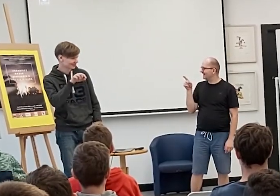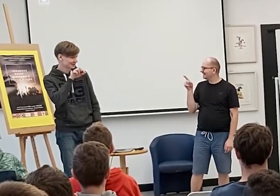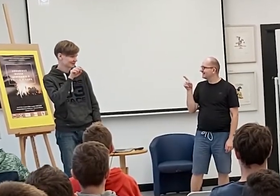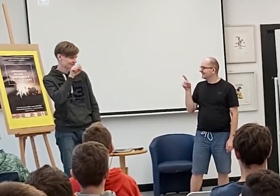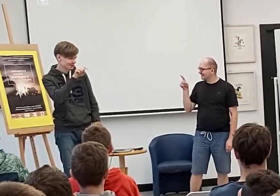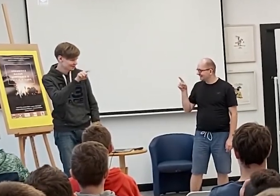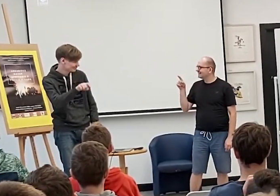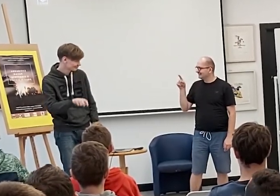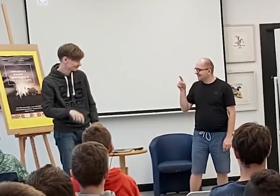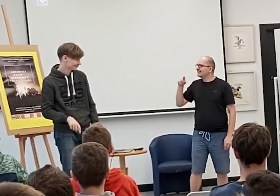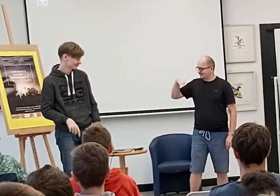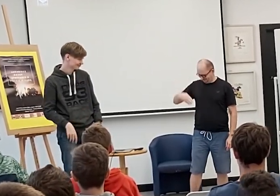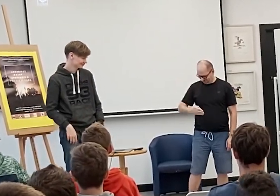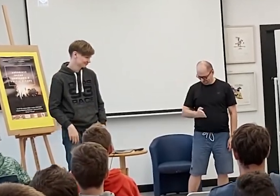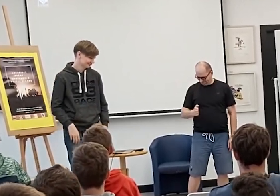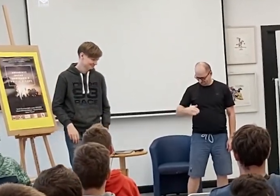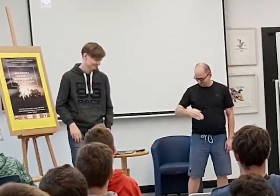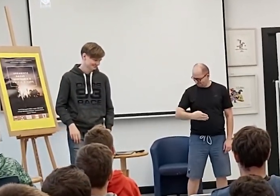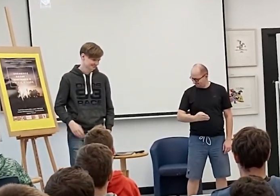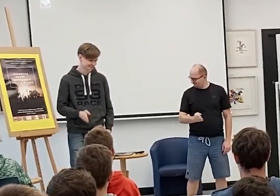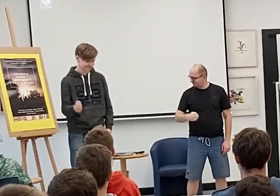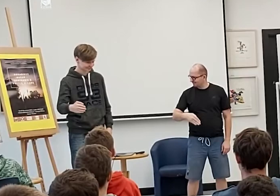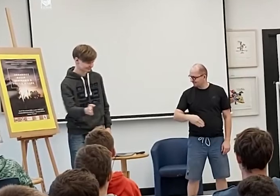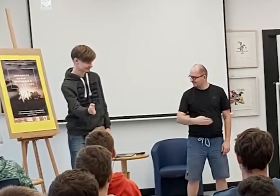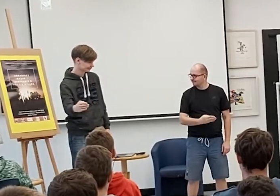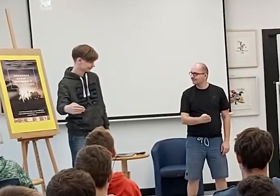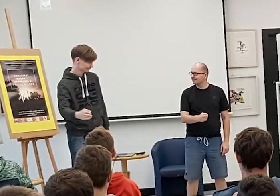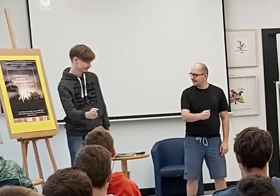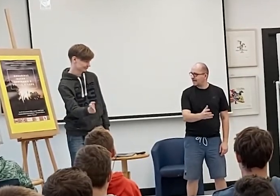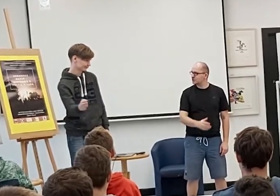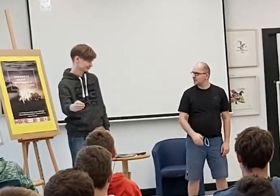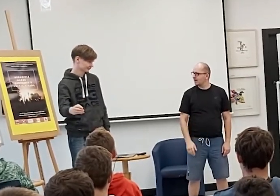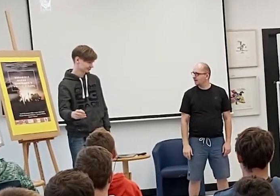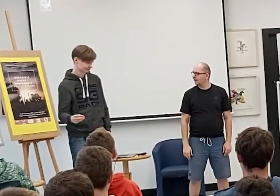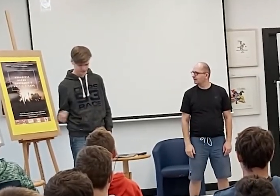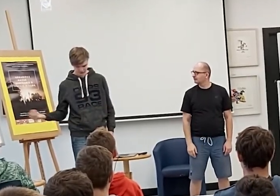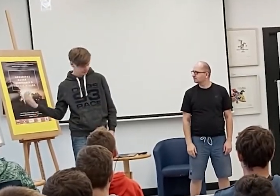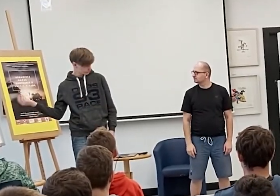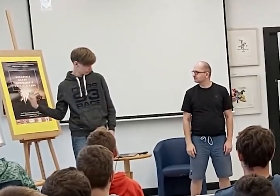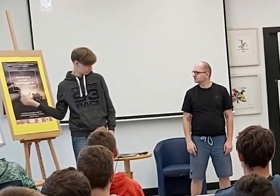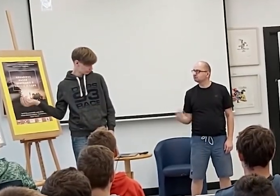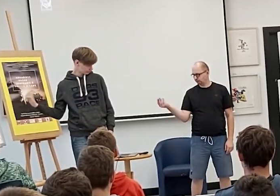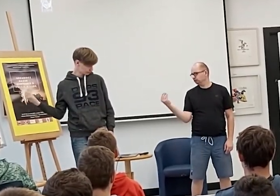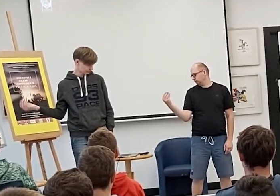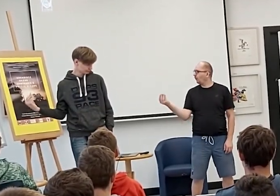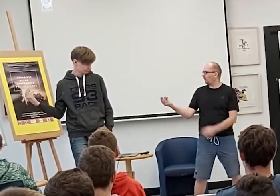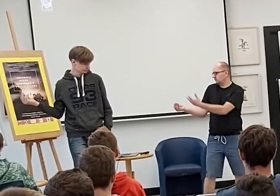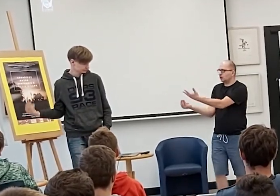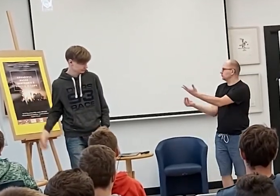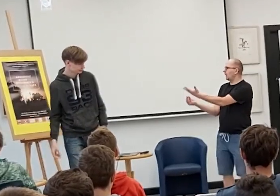bolesławiecką młodzieżą młodzież spoza miasta. Niestety ta część planów musiała zostać zmodyfikowana.